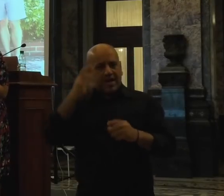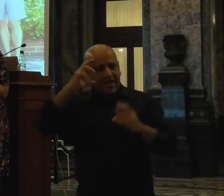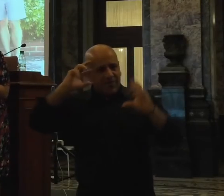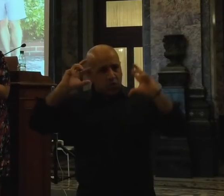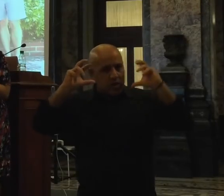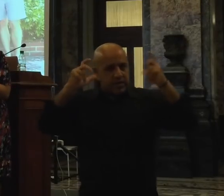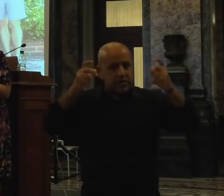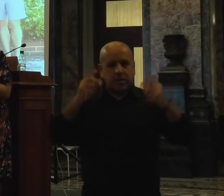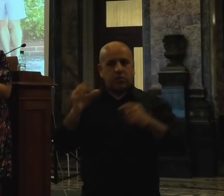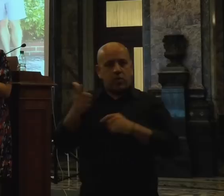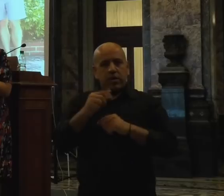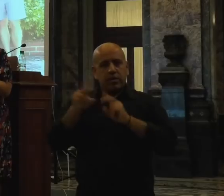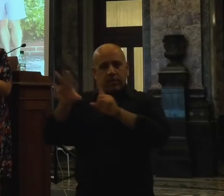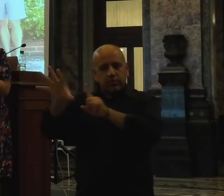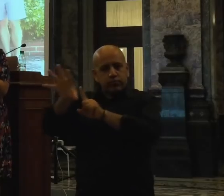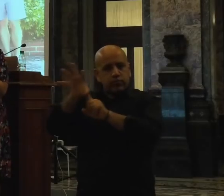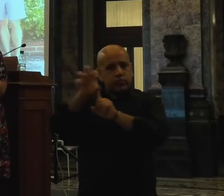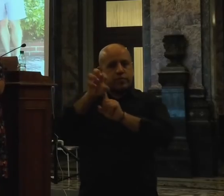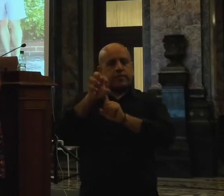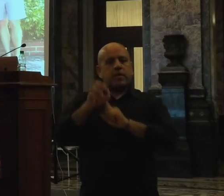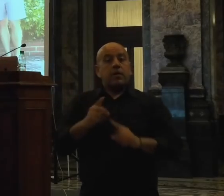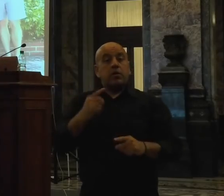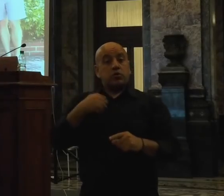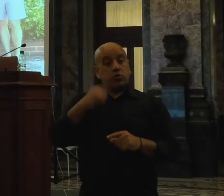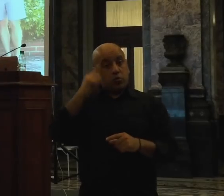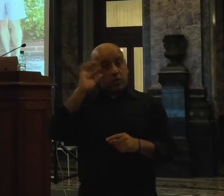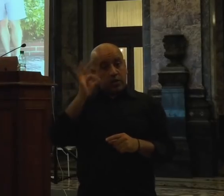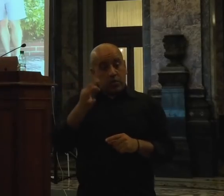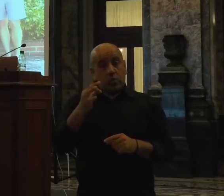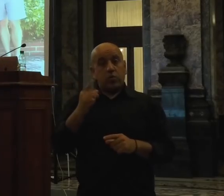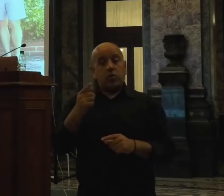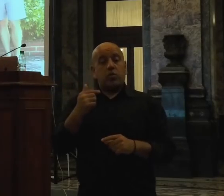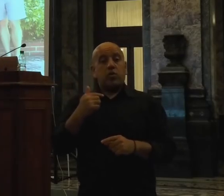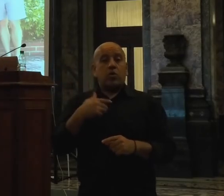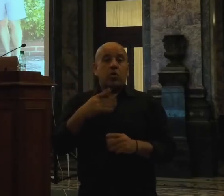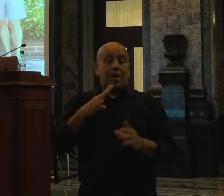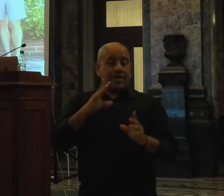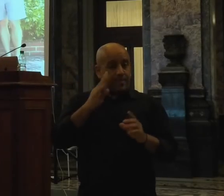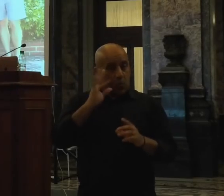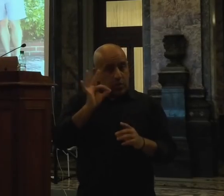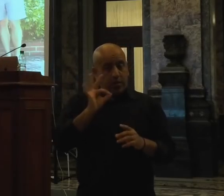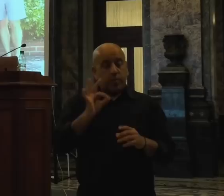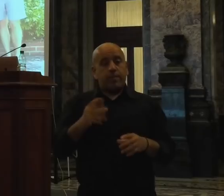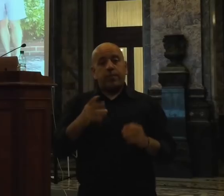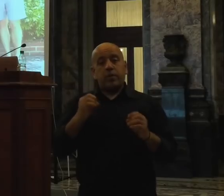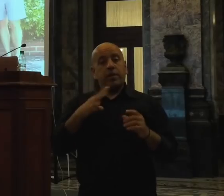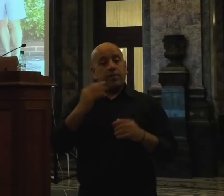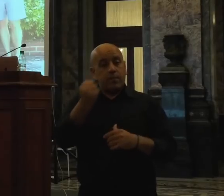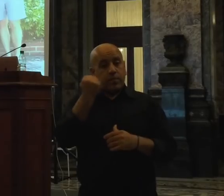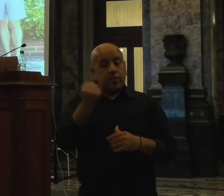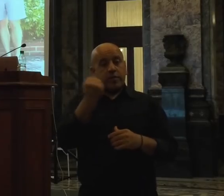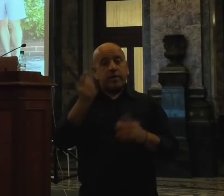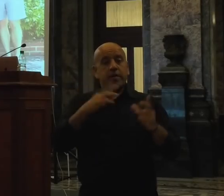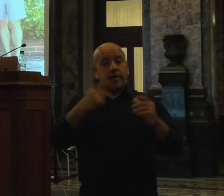buena parte de la labor en psicología. Sí, yo creo que es muy, que uno tendría que ser muy cuidadoso. Yo creo que es muy